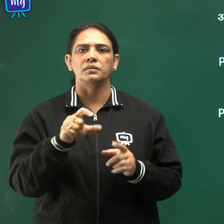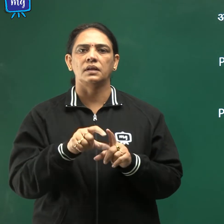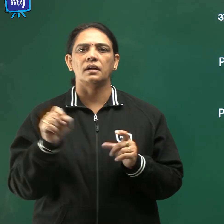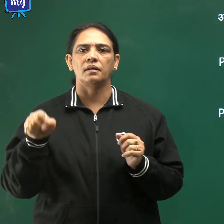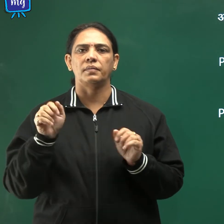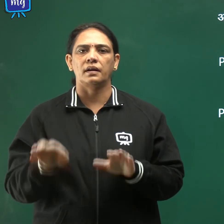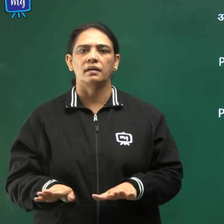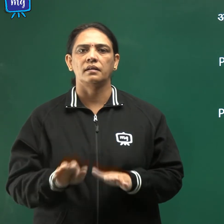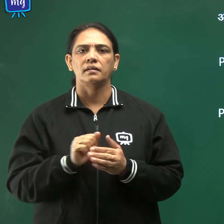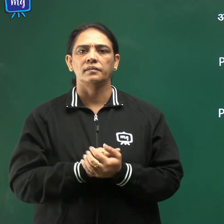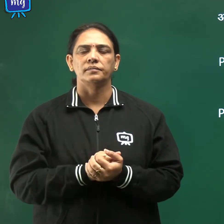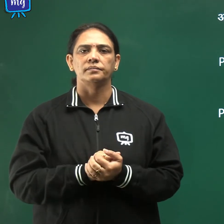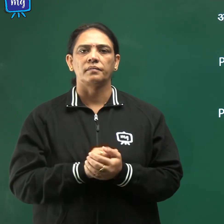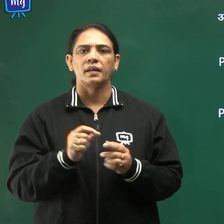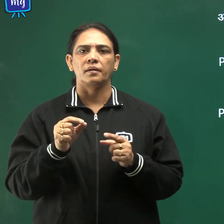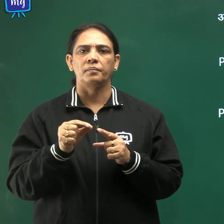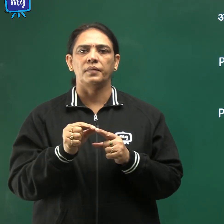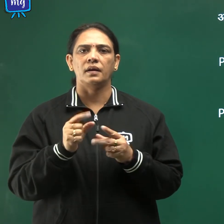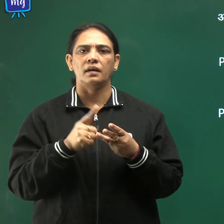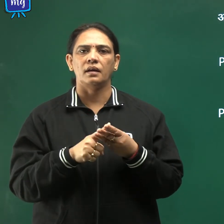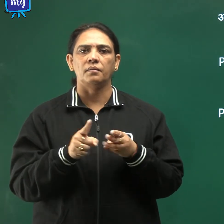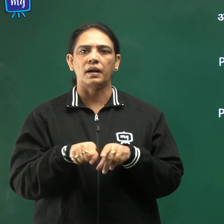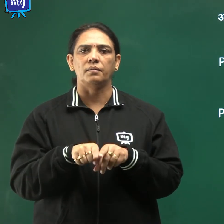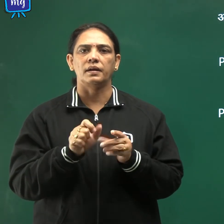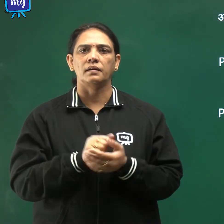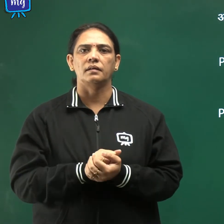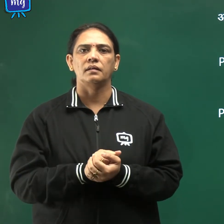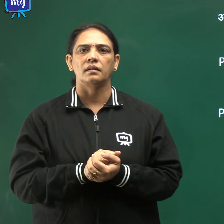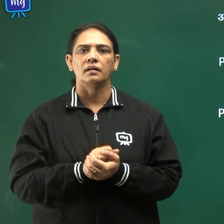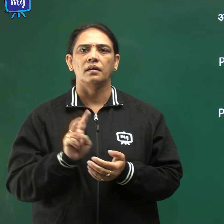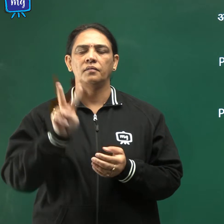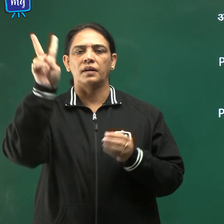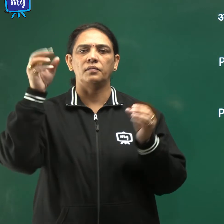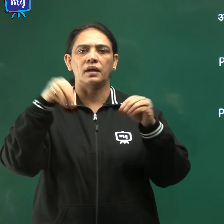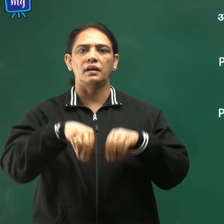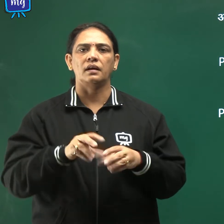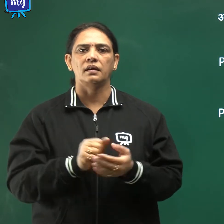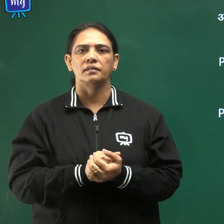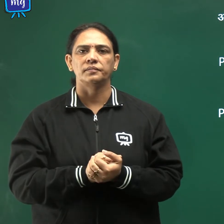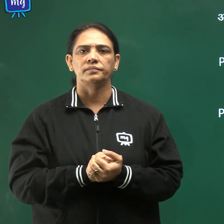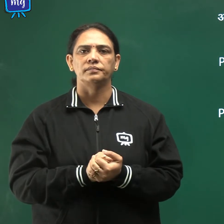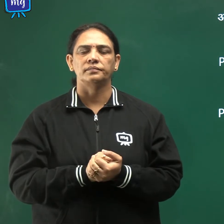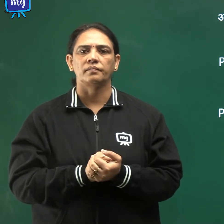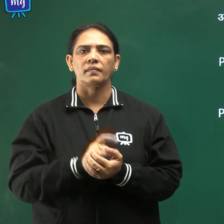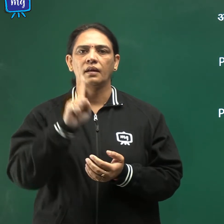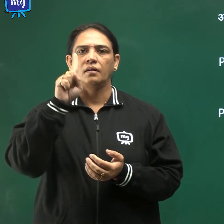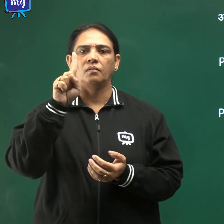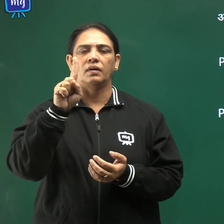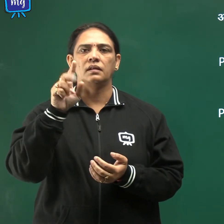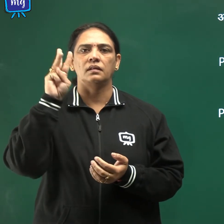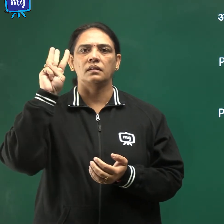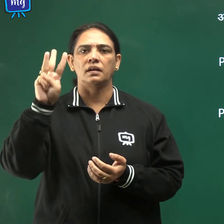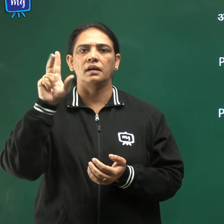पर कि पेटी बराबर की मांग रखेंगे में 132